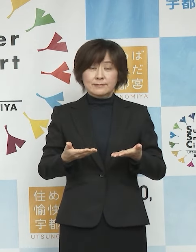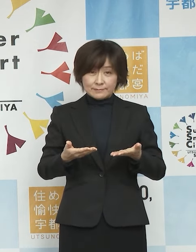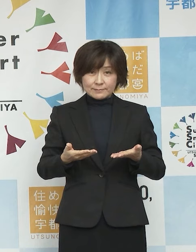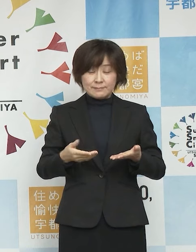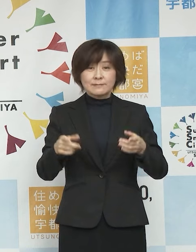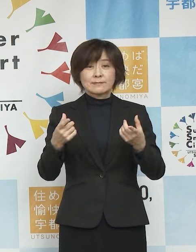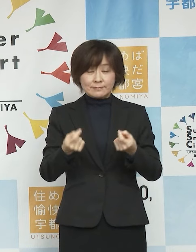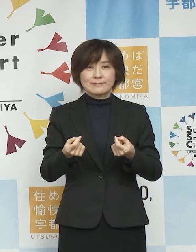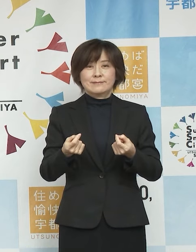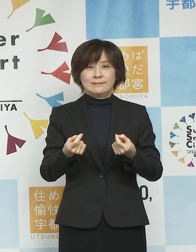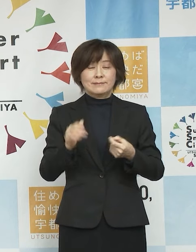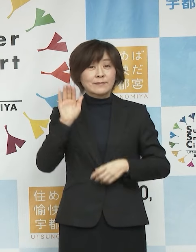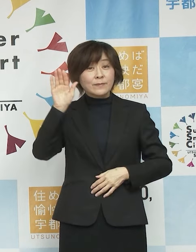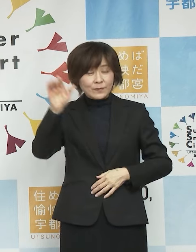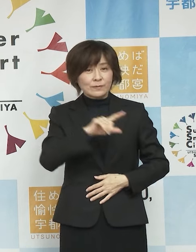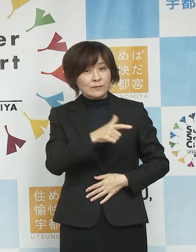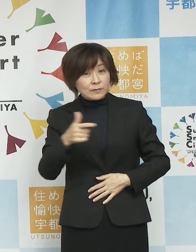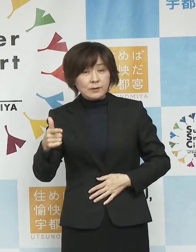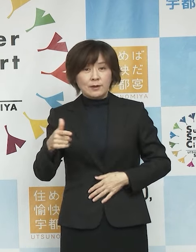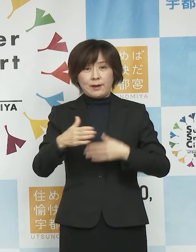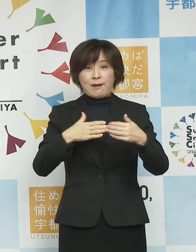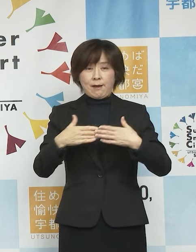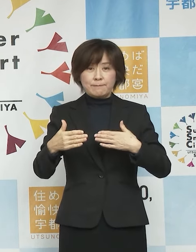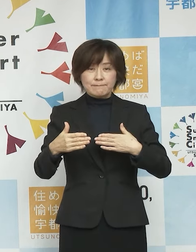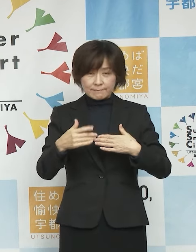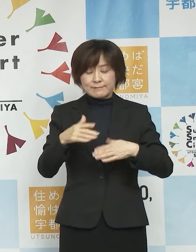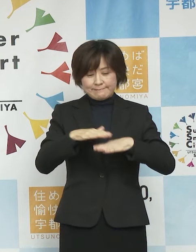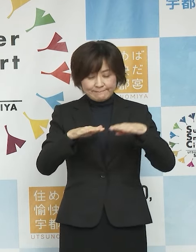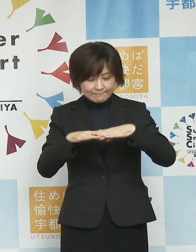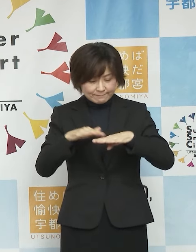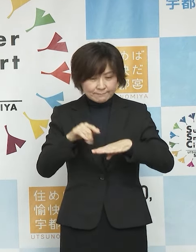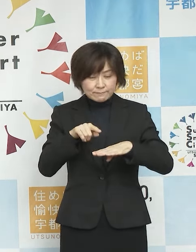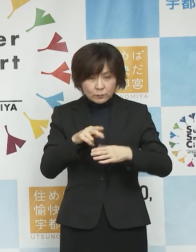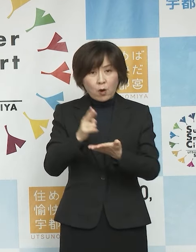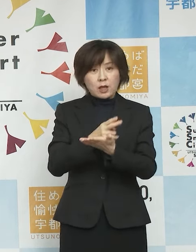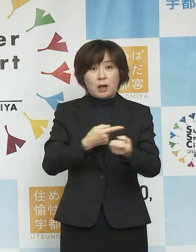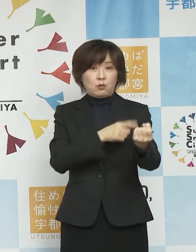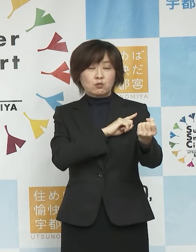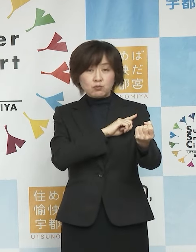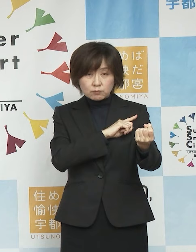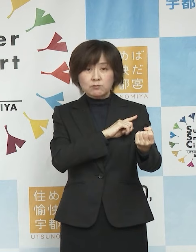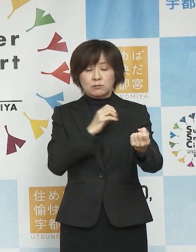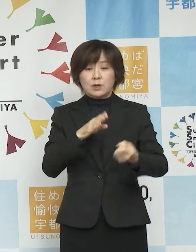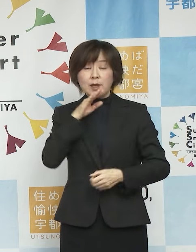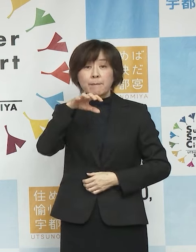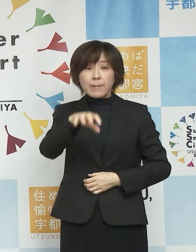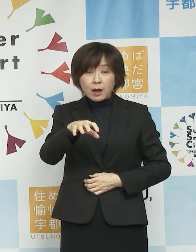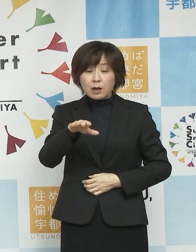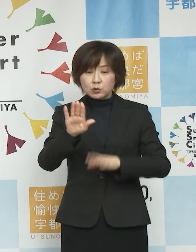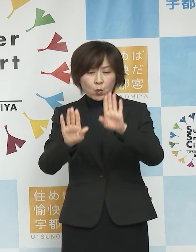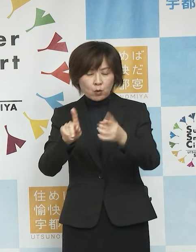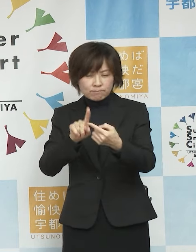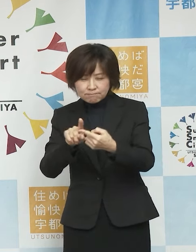とともに、またこれまでのさまざまな経験により培ってきた判断力と現場の状況に柔